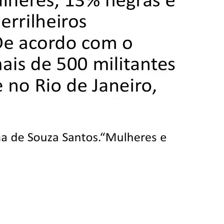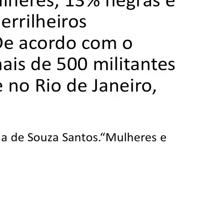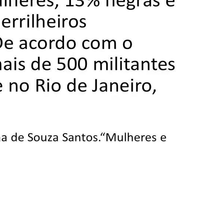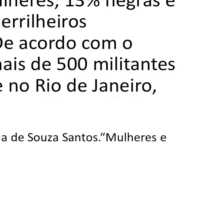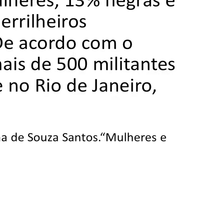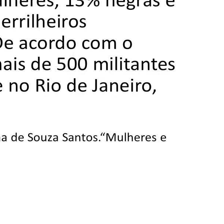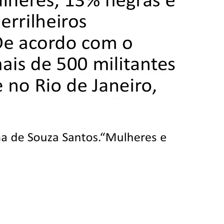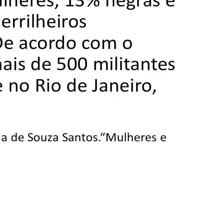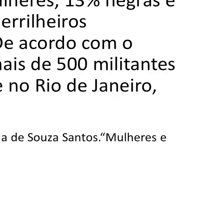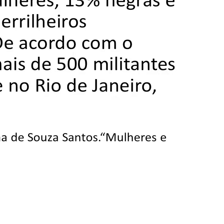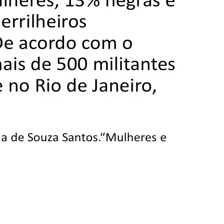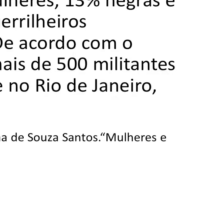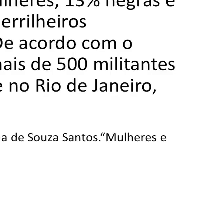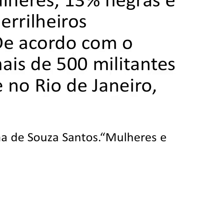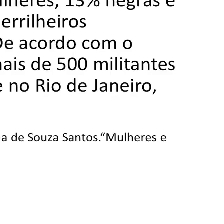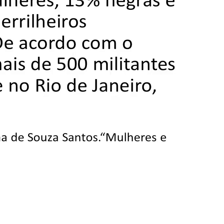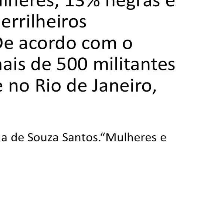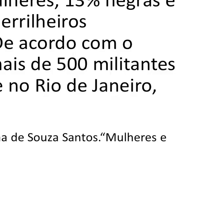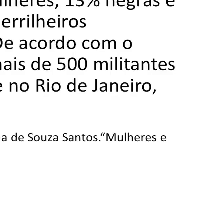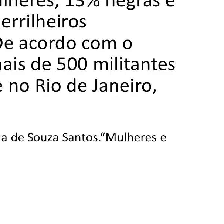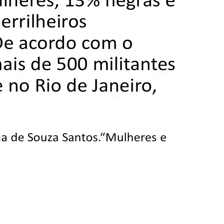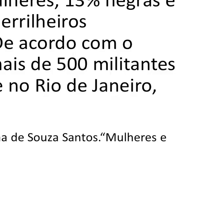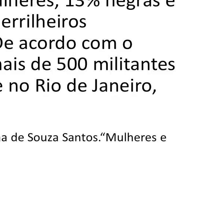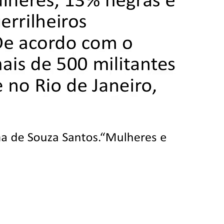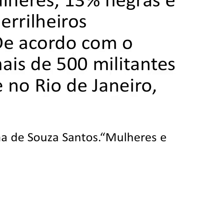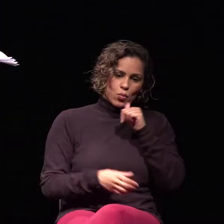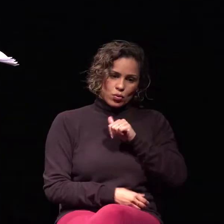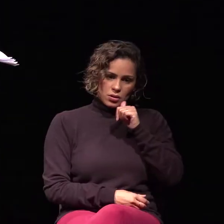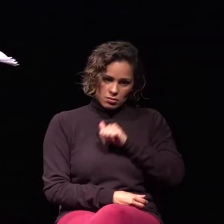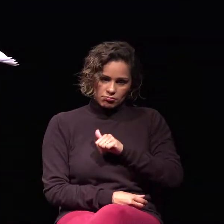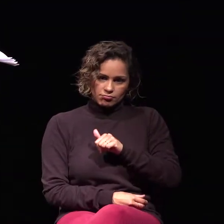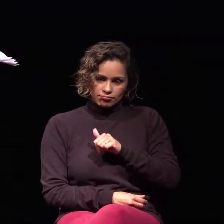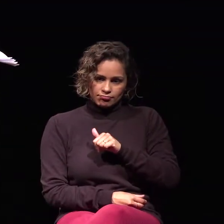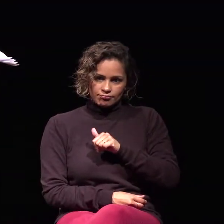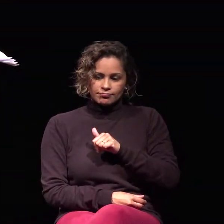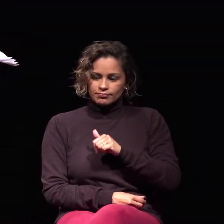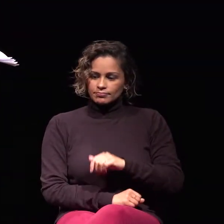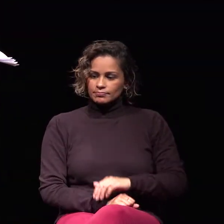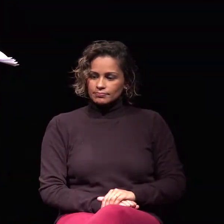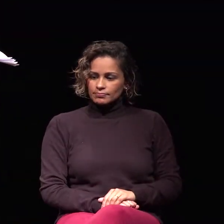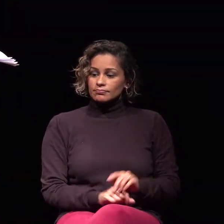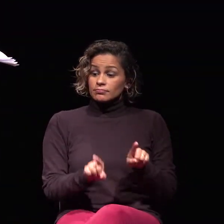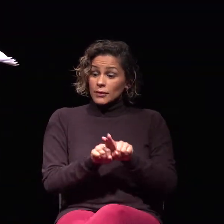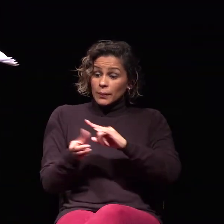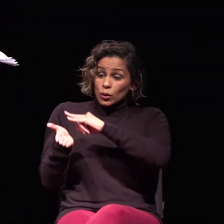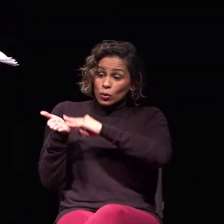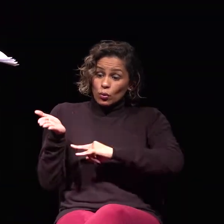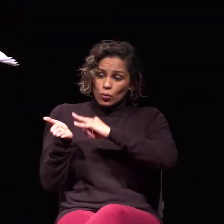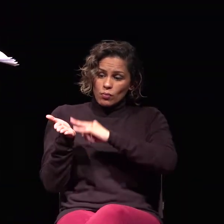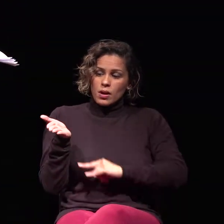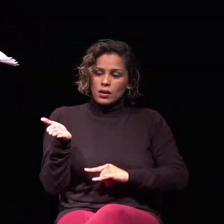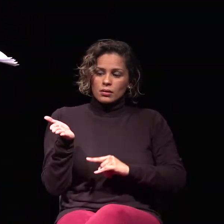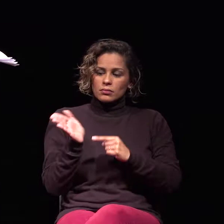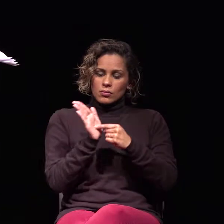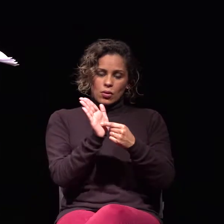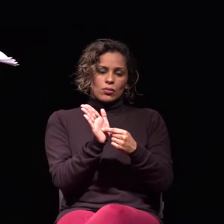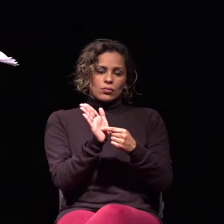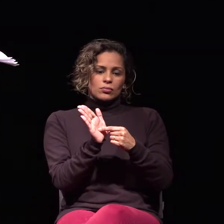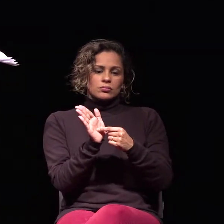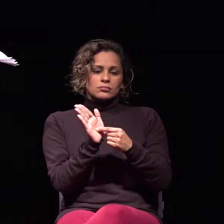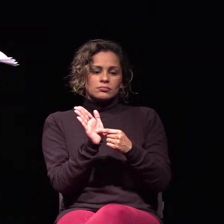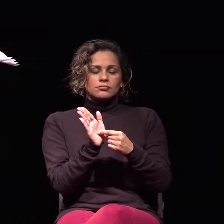17%. Né? E tem um documento do Estado-Maior, que é desse livro aqui, que está aqui embaixo, aqui,